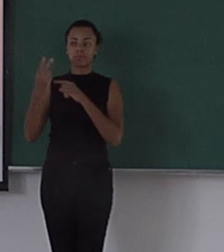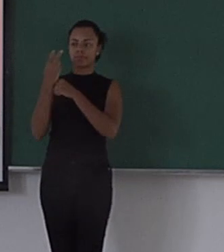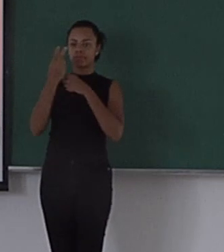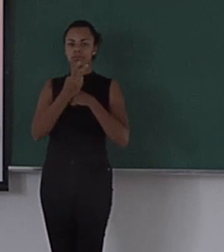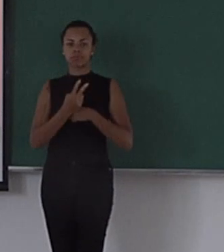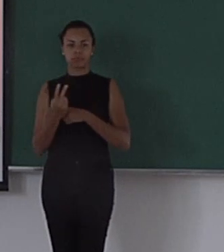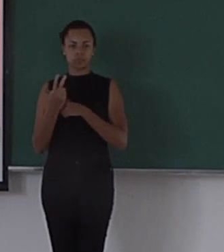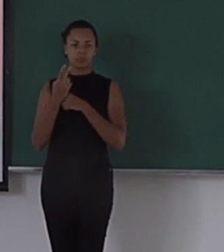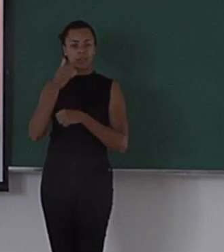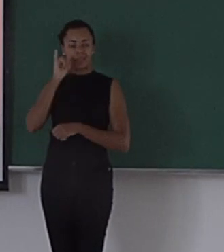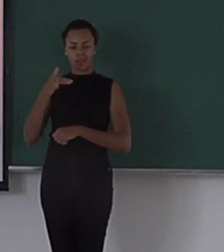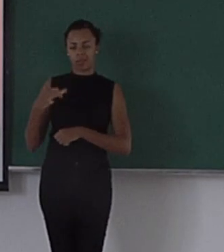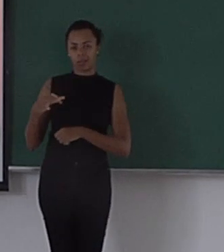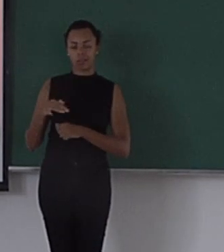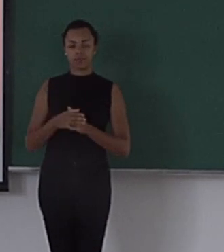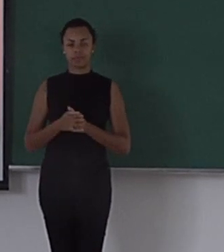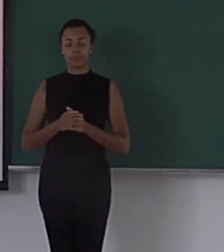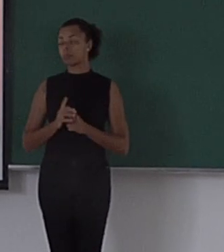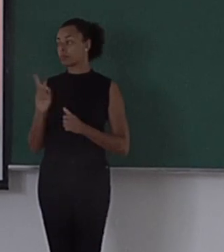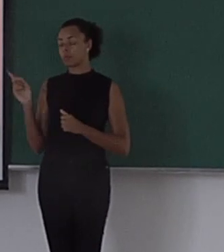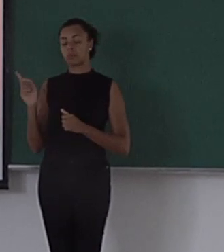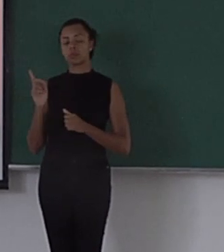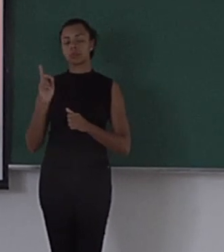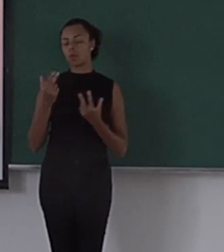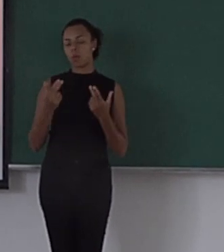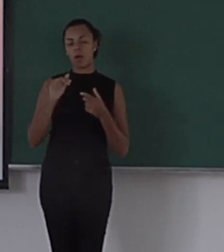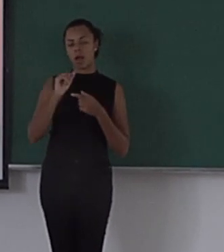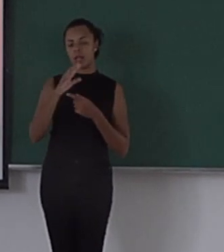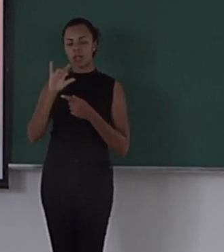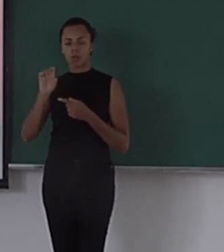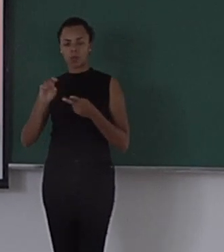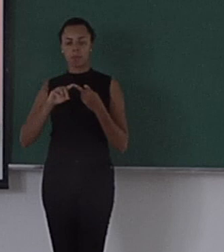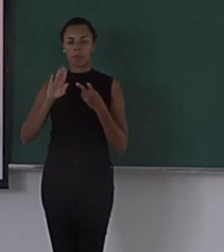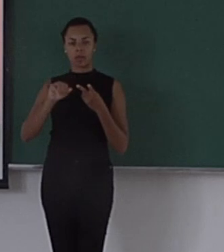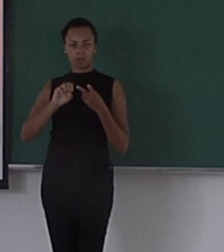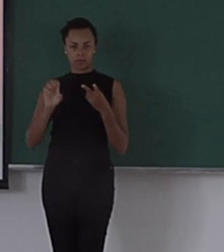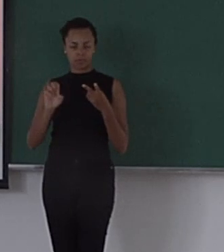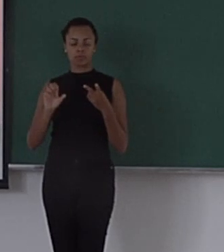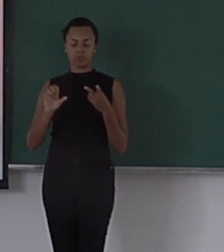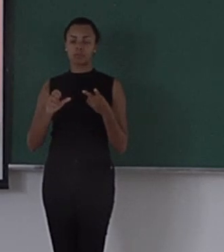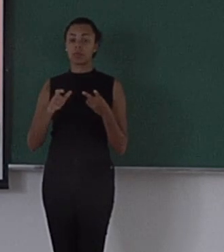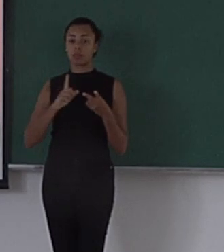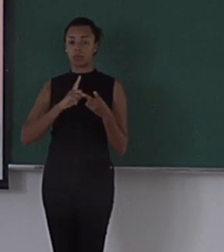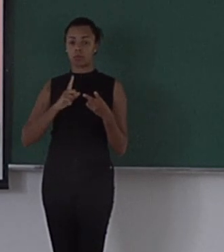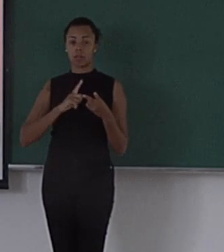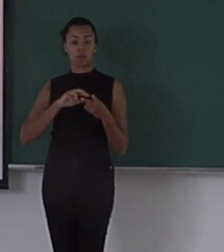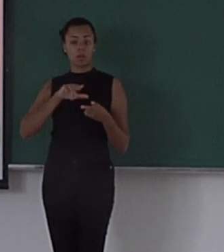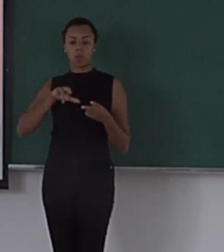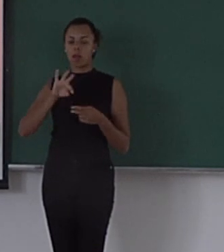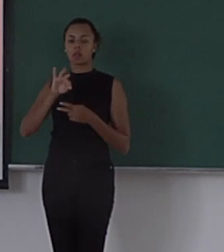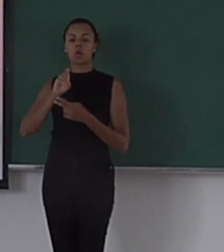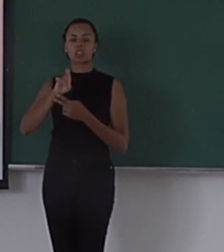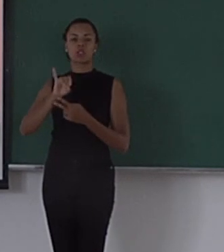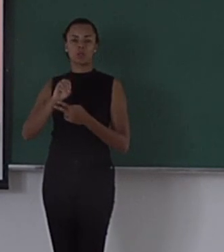dano. Ele age, é um agente químico como ácido e base. Contém substância ativa, não tóxica e não irritante